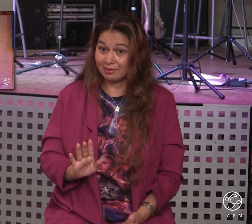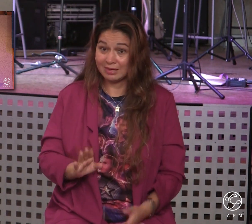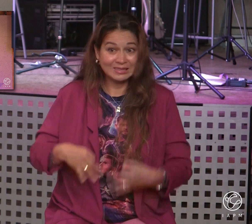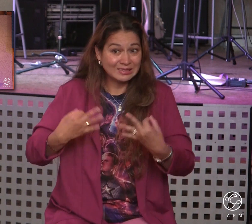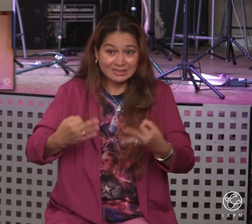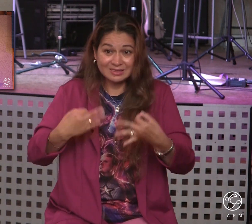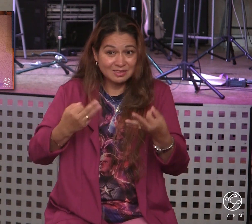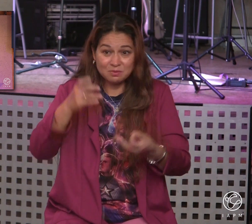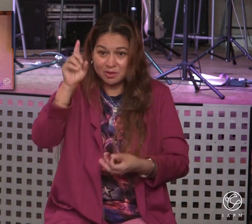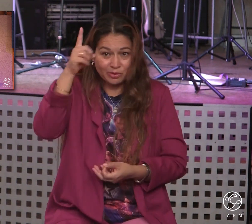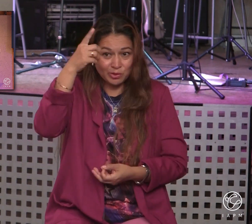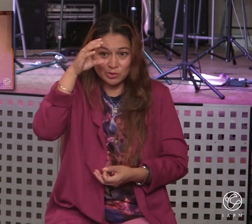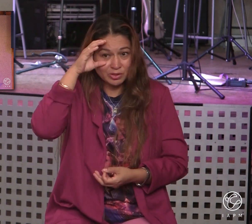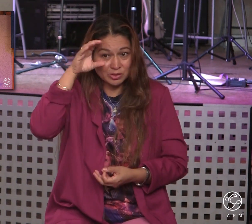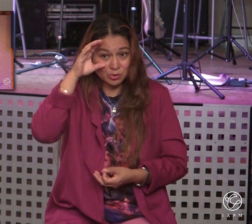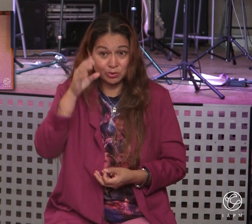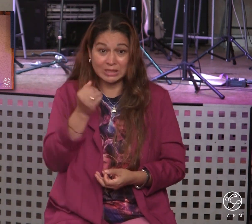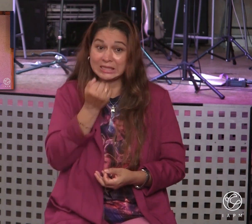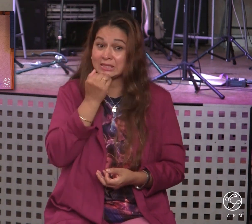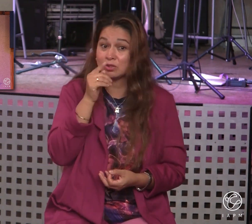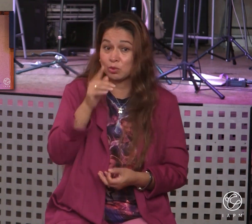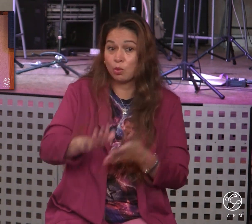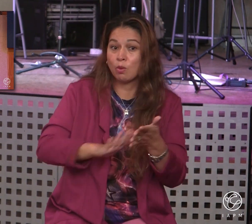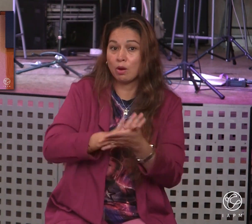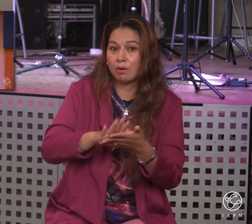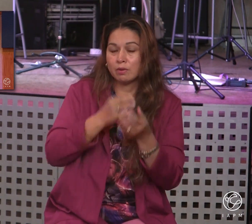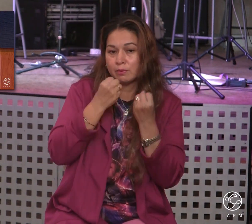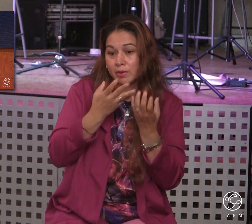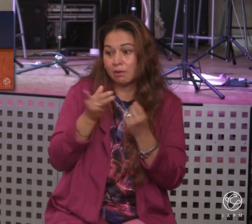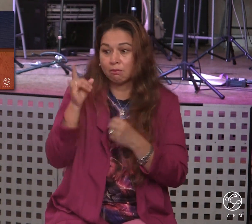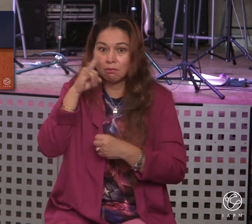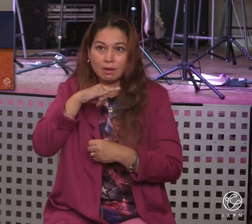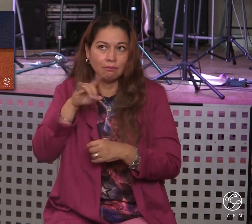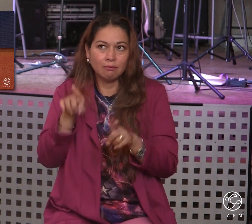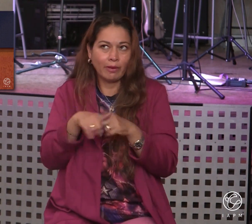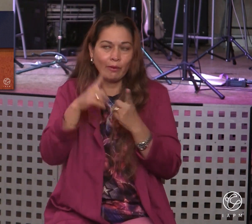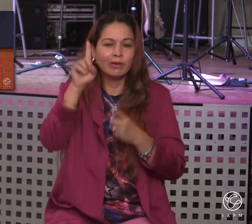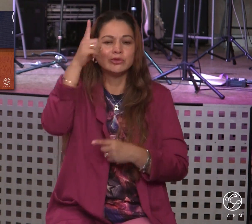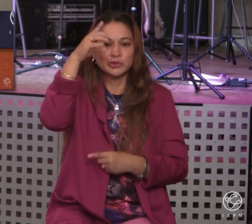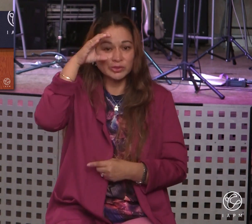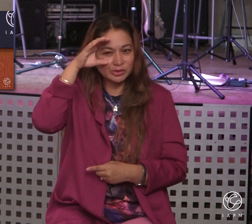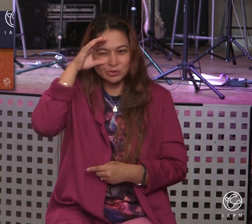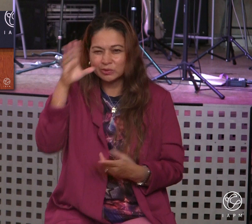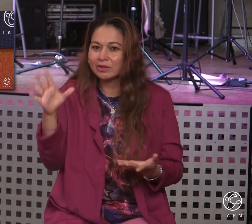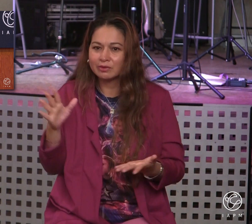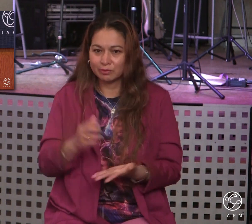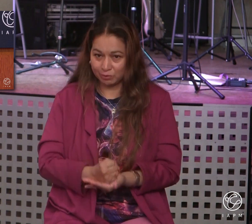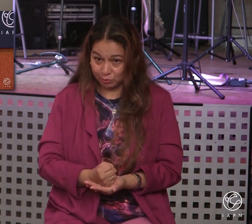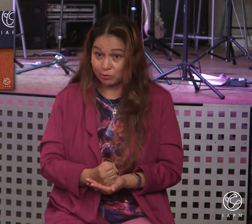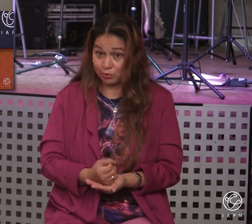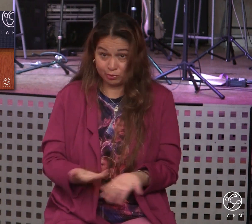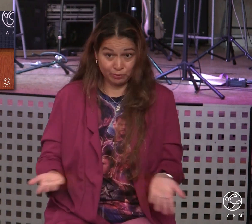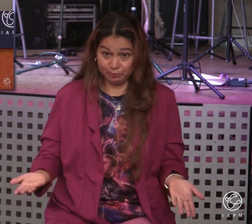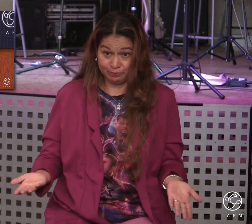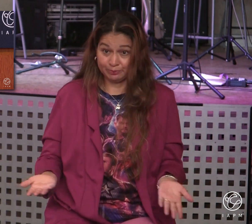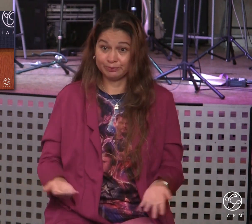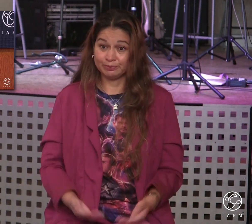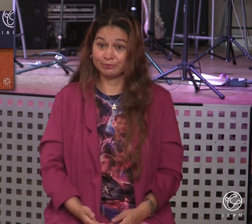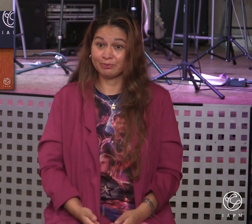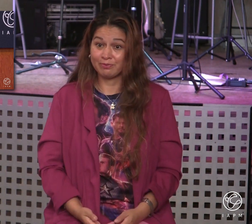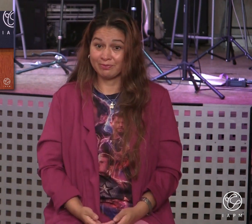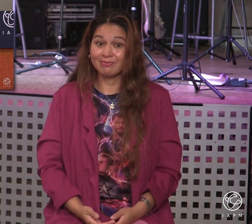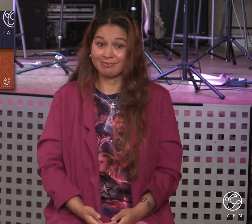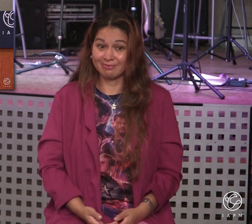Hubiera sido lo más sencillo, lo más rápido. ¿Quién es este que aún, pues sabéis quién soy? Yo soy Jesucristo,